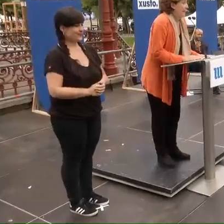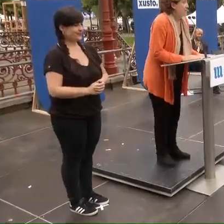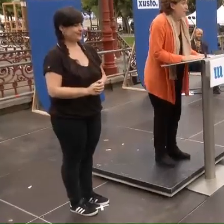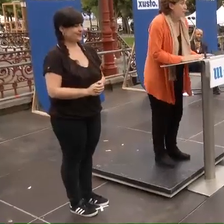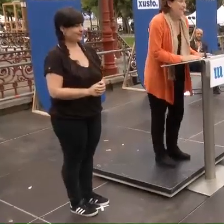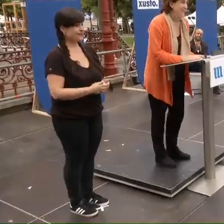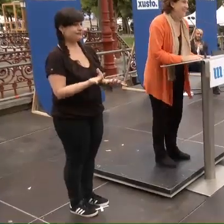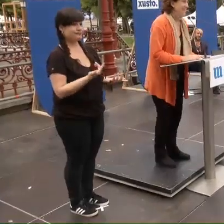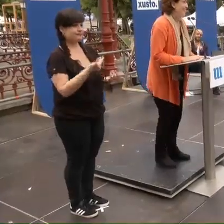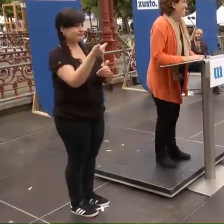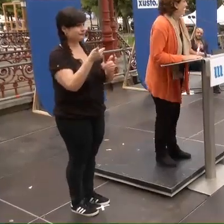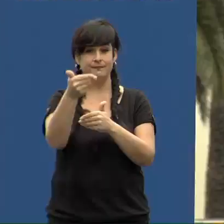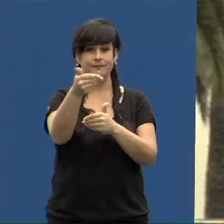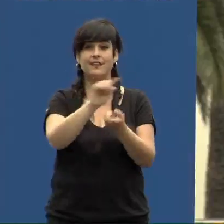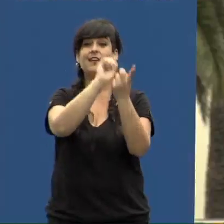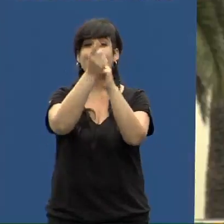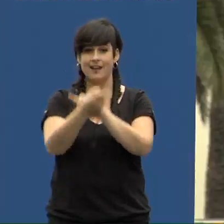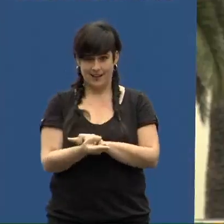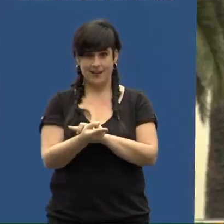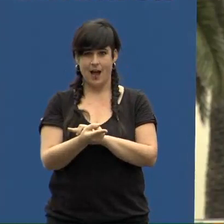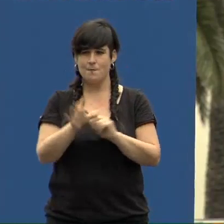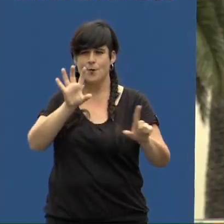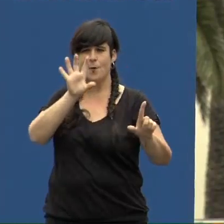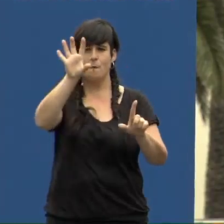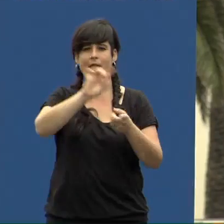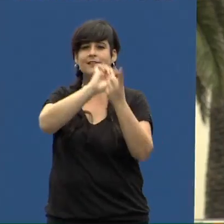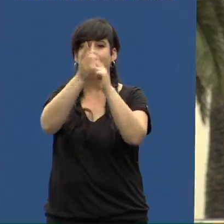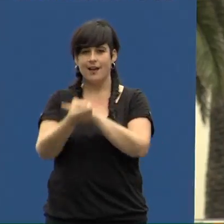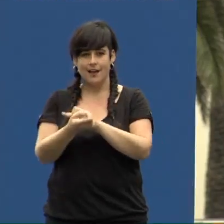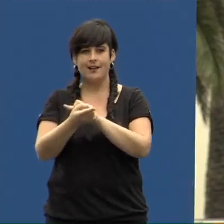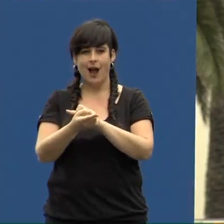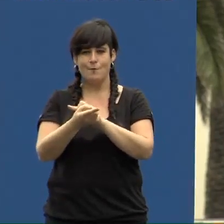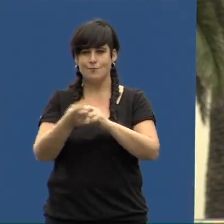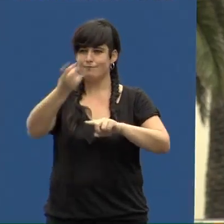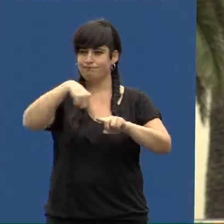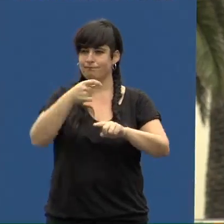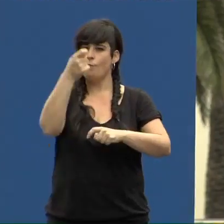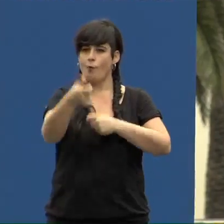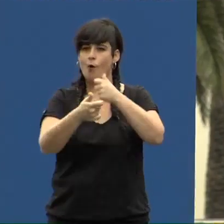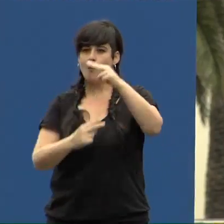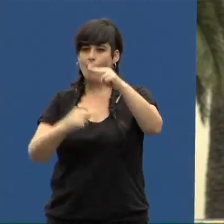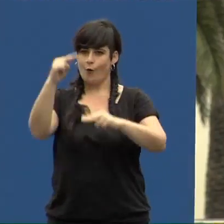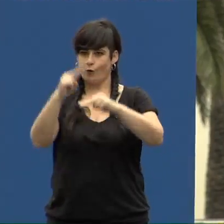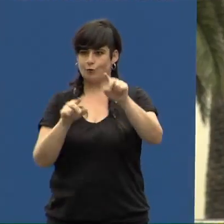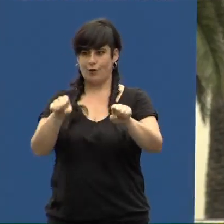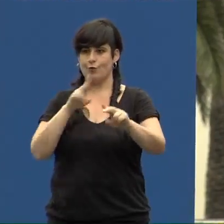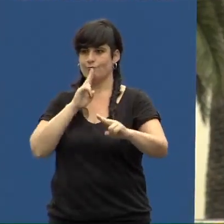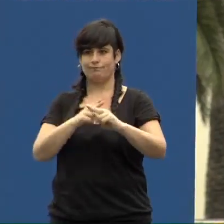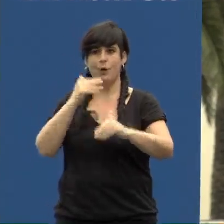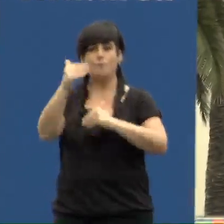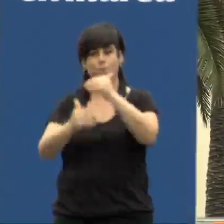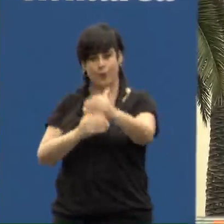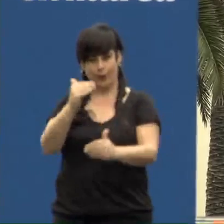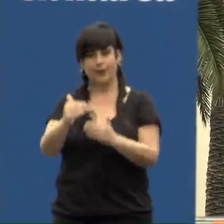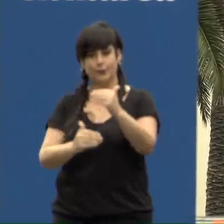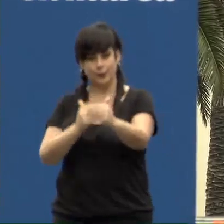Y el cambio y el país justo que estamos construyendo, que es un proceso, por supuesto, pero tenemos